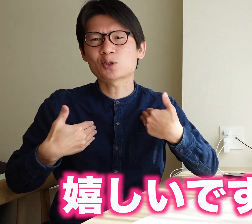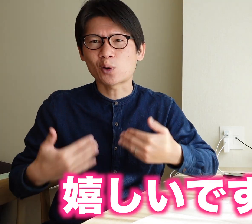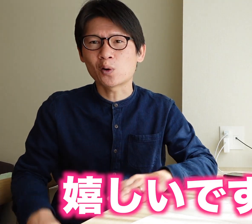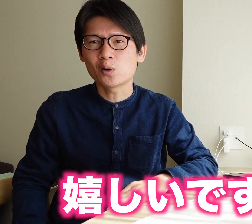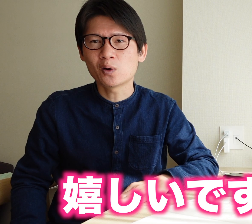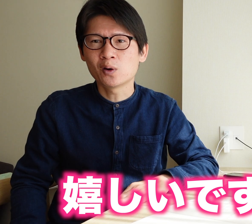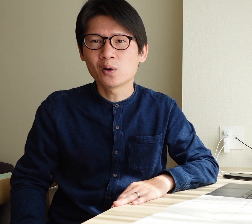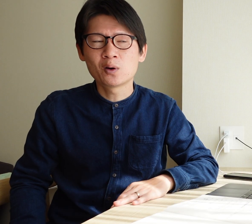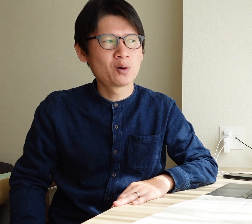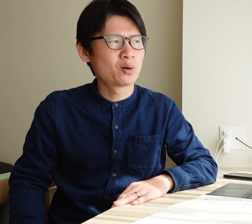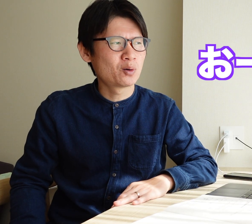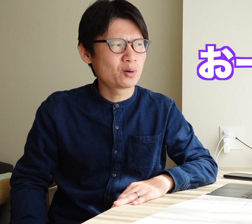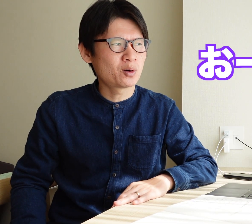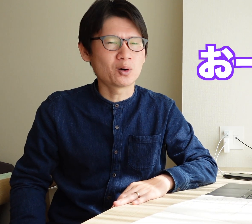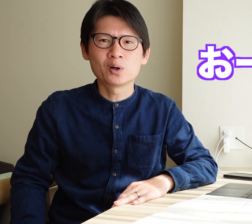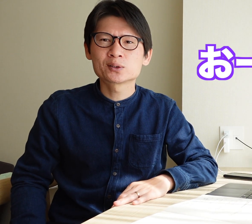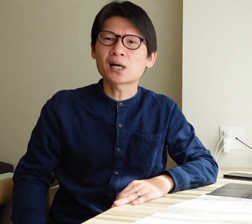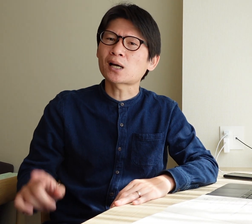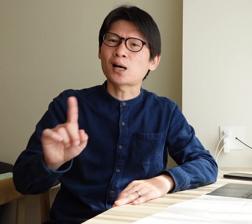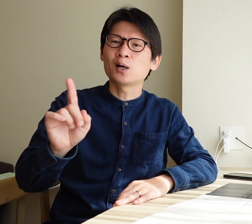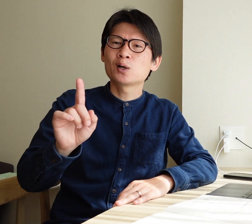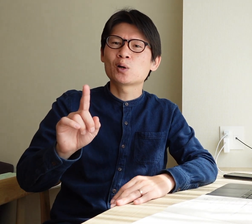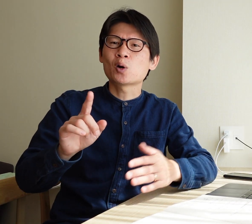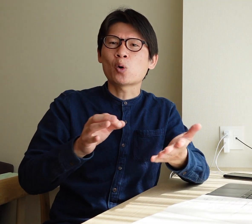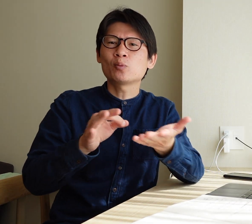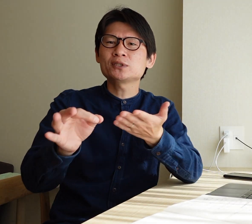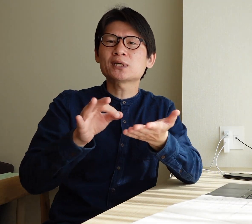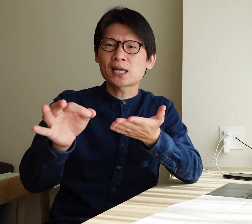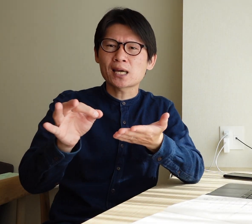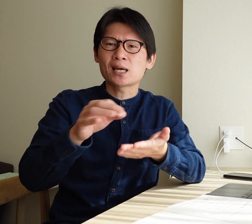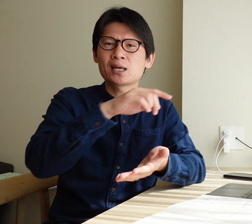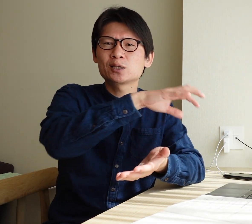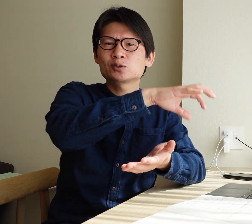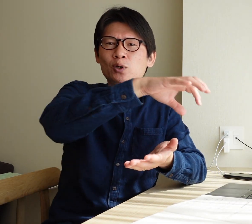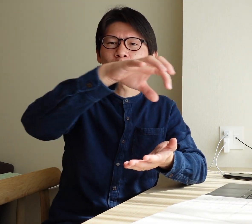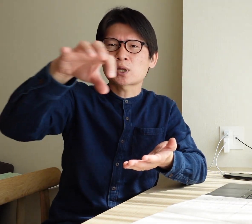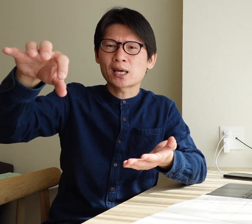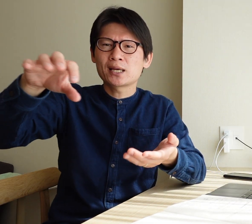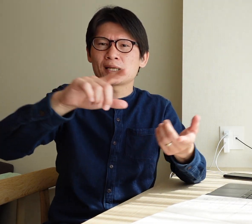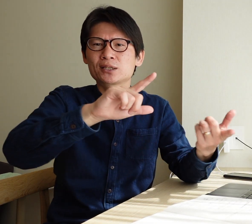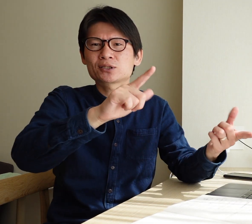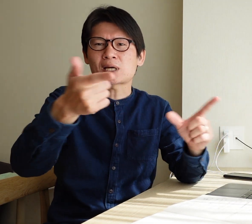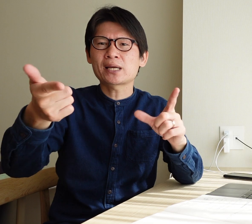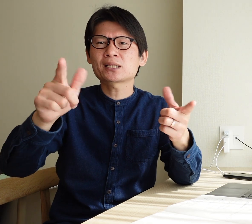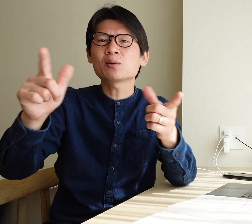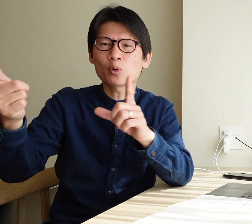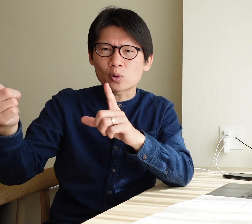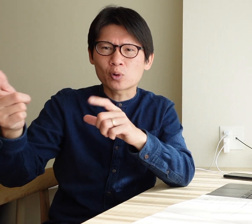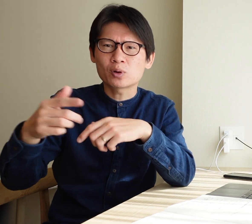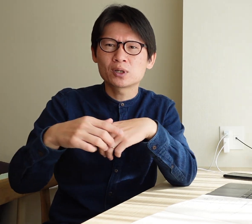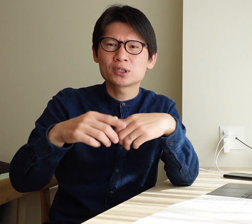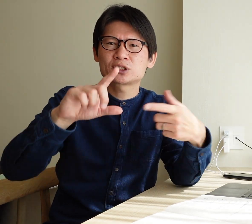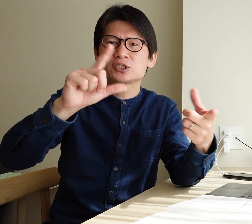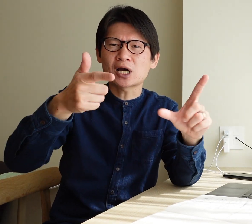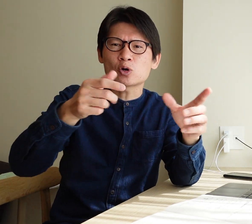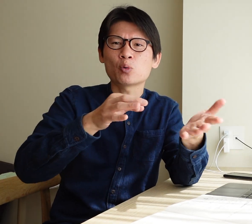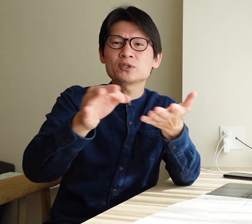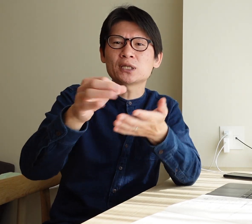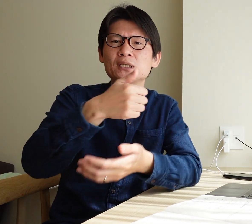よ。なんかお店それぞれ変えても違うお店に行